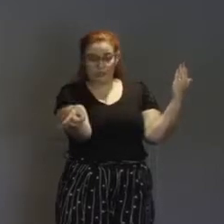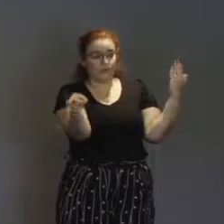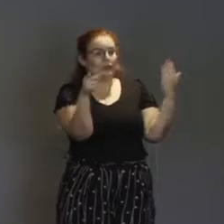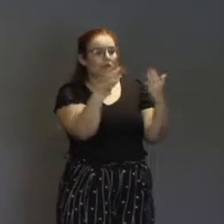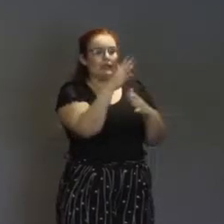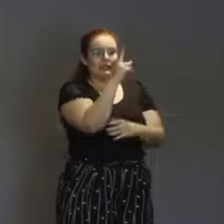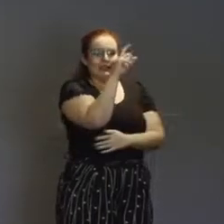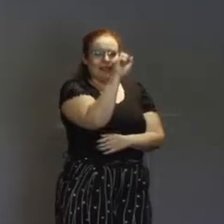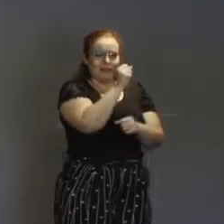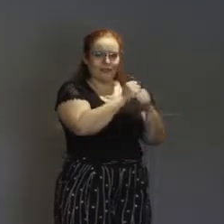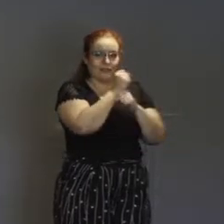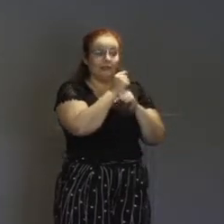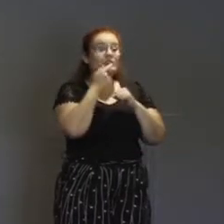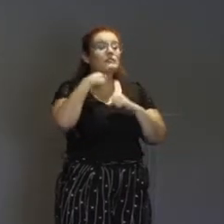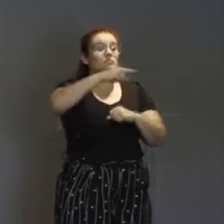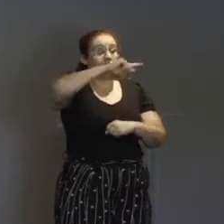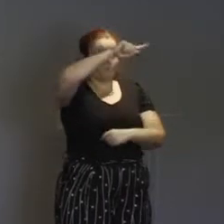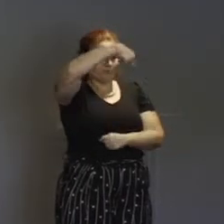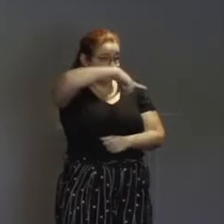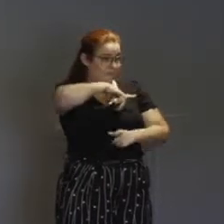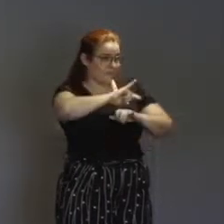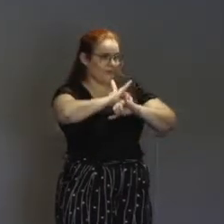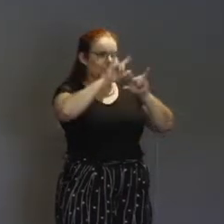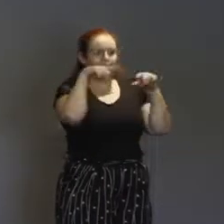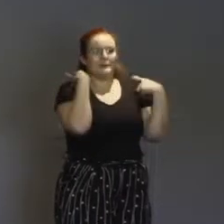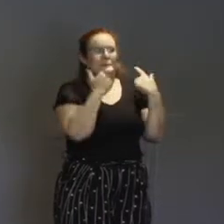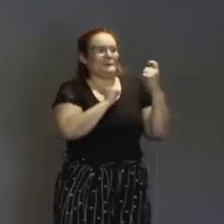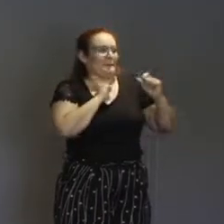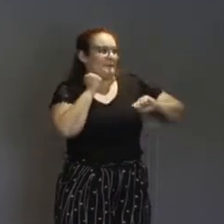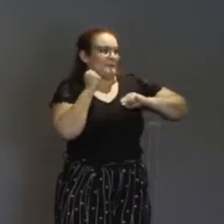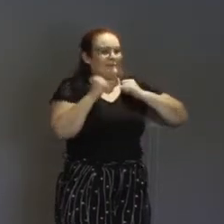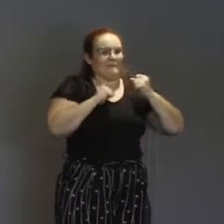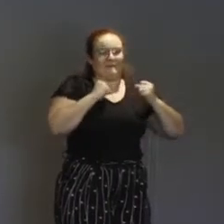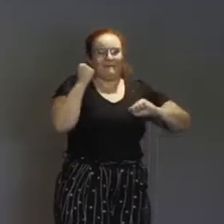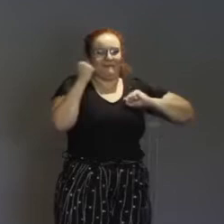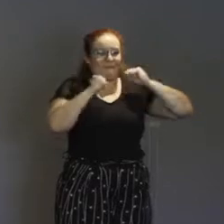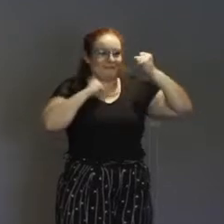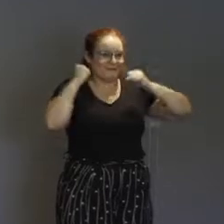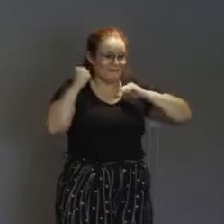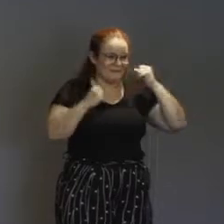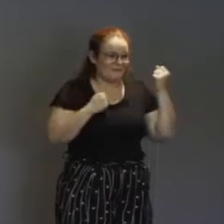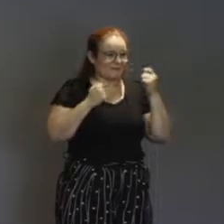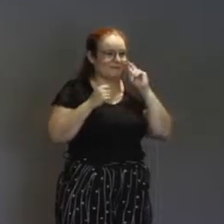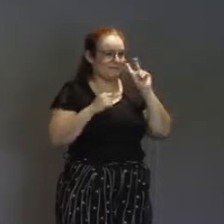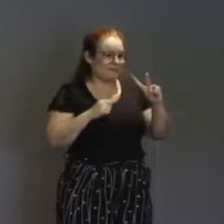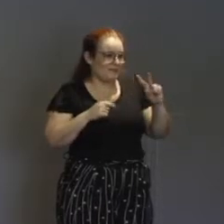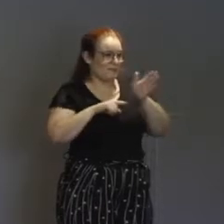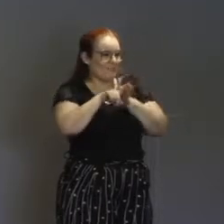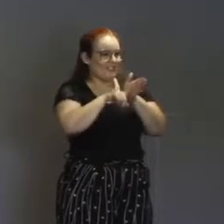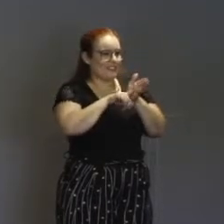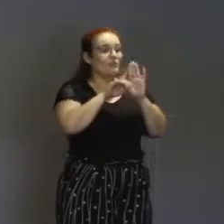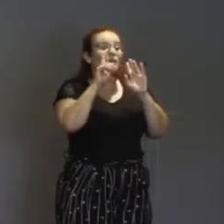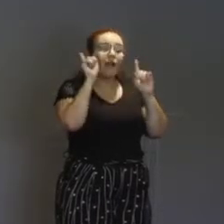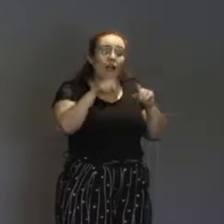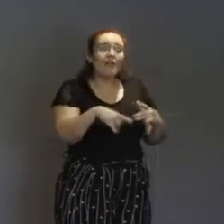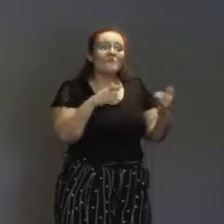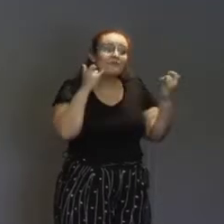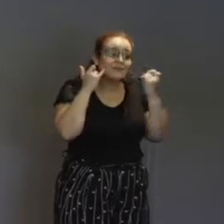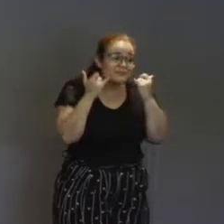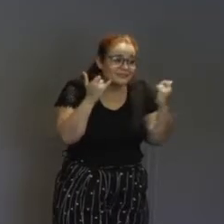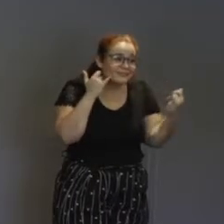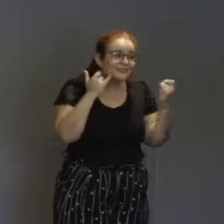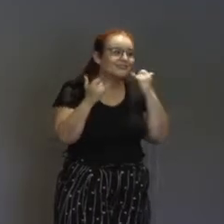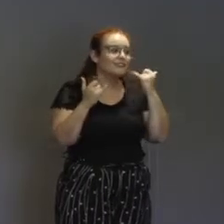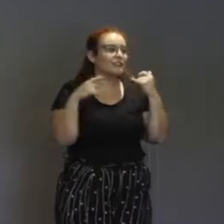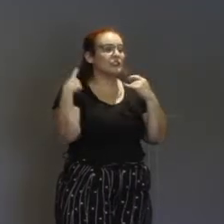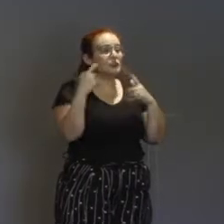que vem a nova pesquisa. A gente fica ansioso para lê-la, porque assim é dado. Né? A gente